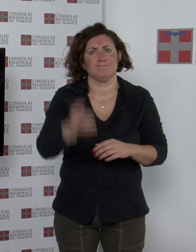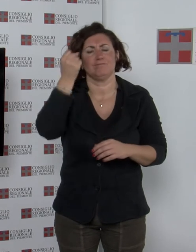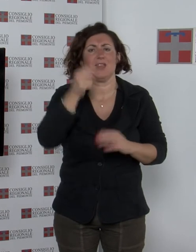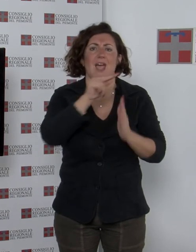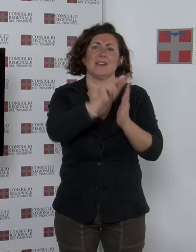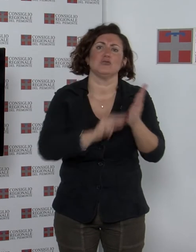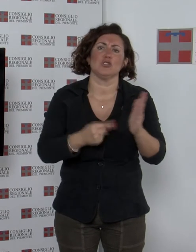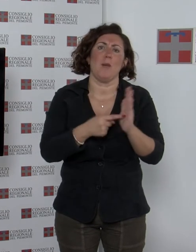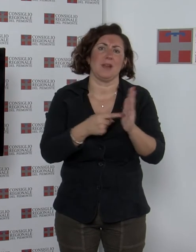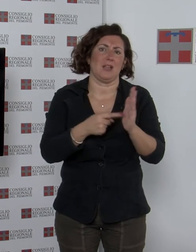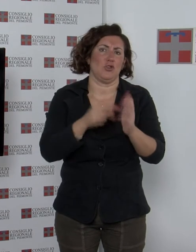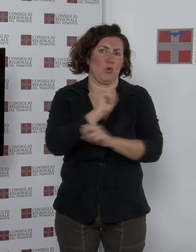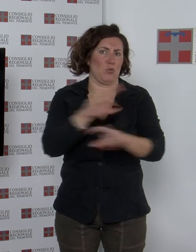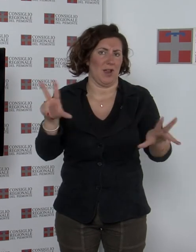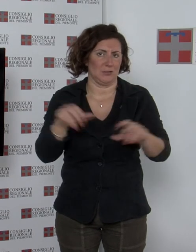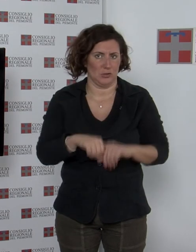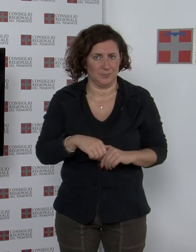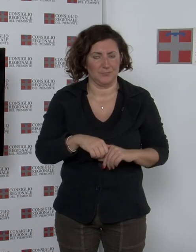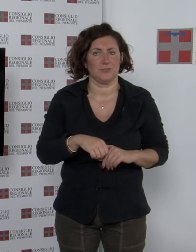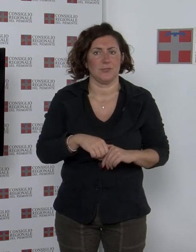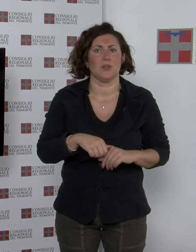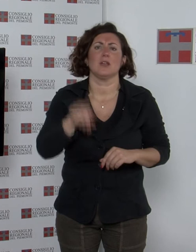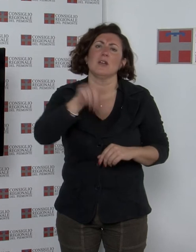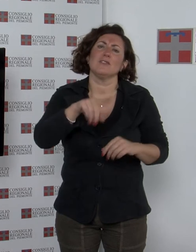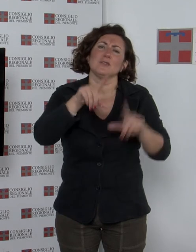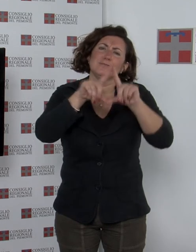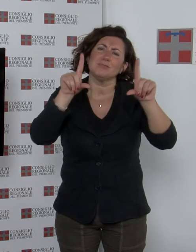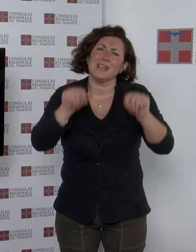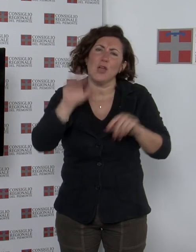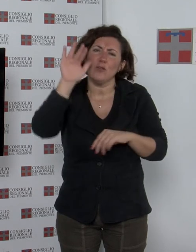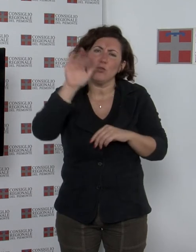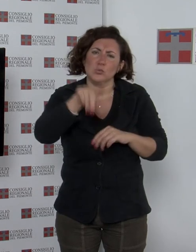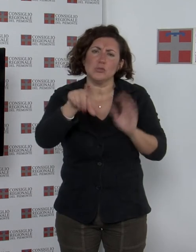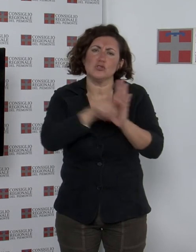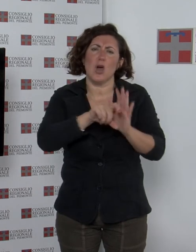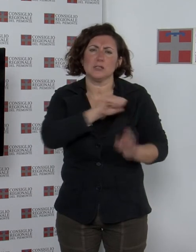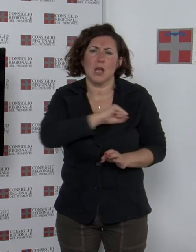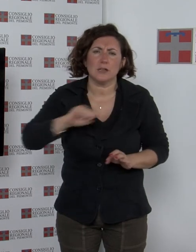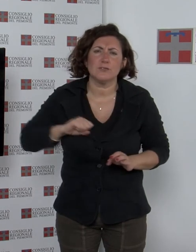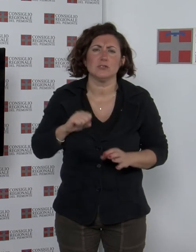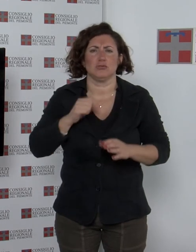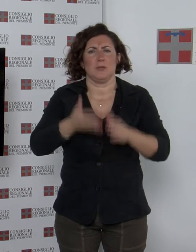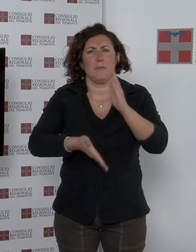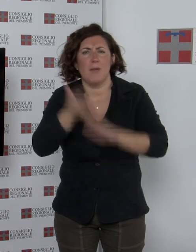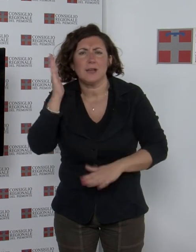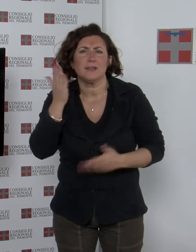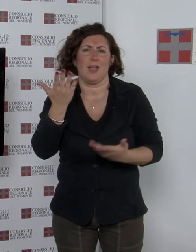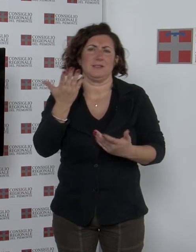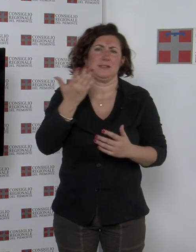biglietto per il futuro sono storie di sacrifici di coraggiose partenze di grandi speranze e di conquiste sul campo le vicende raccontate